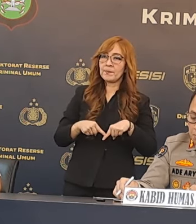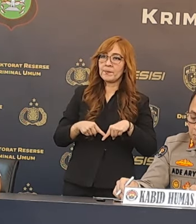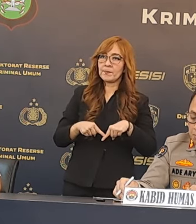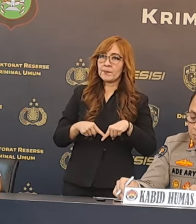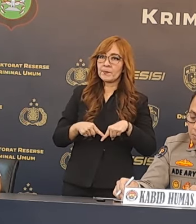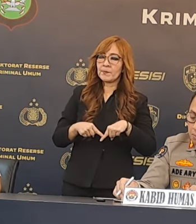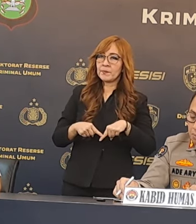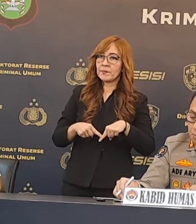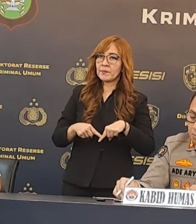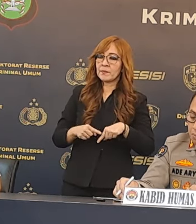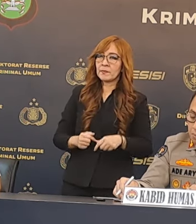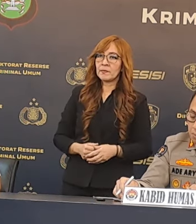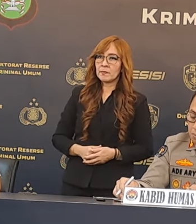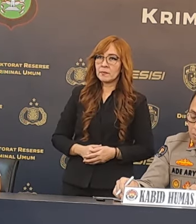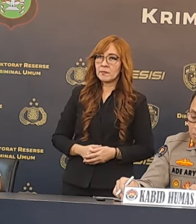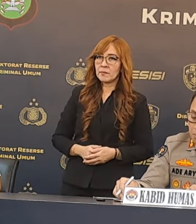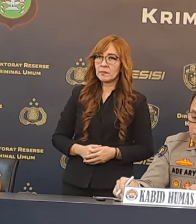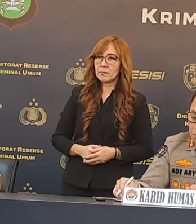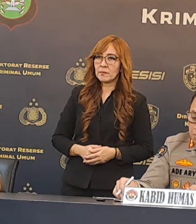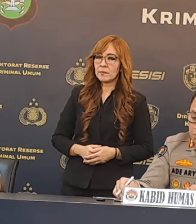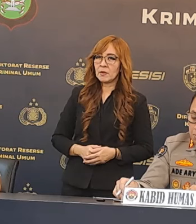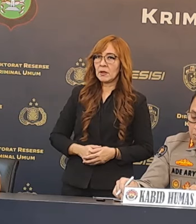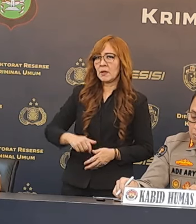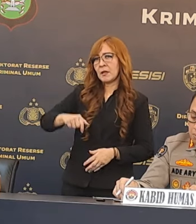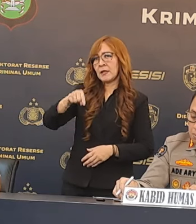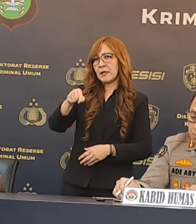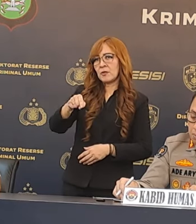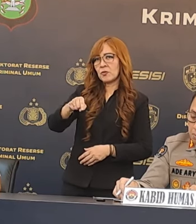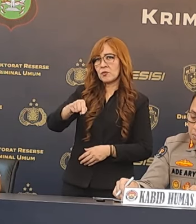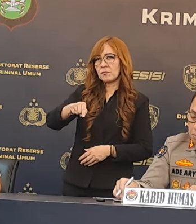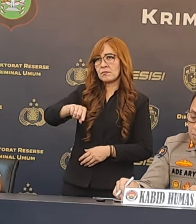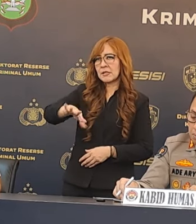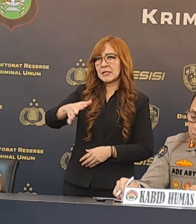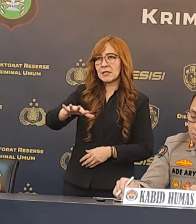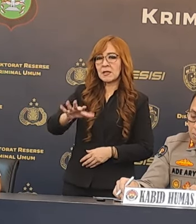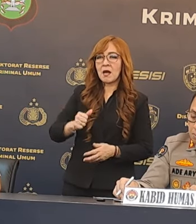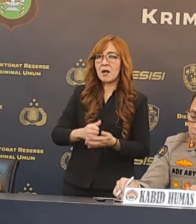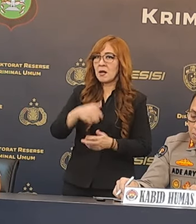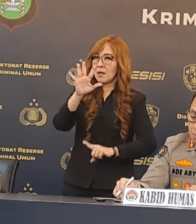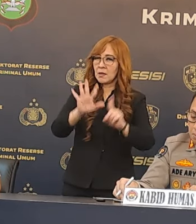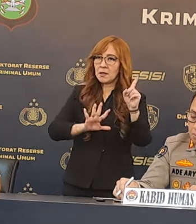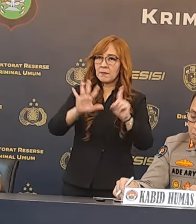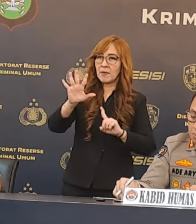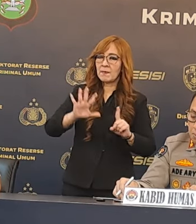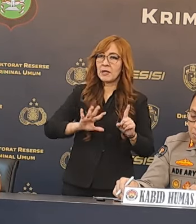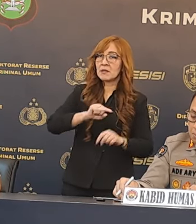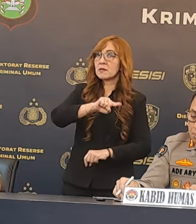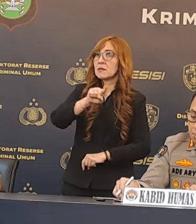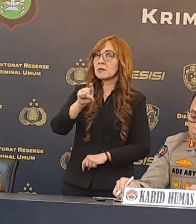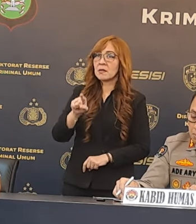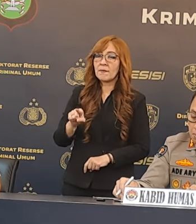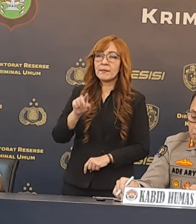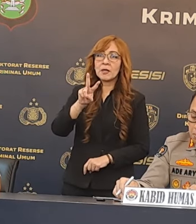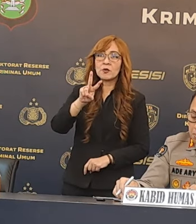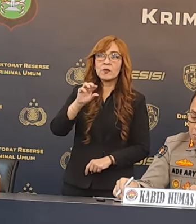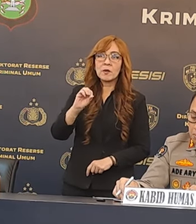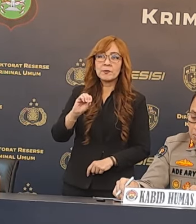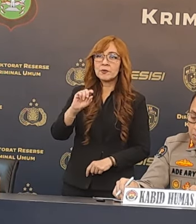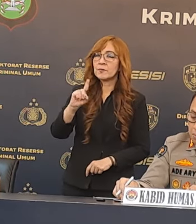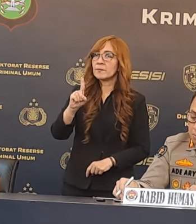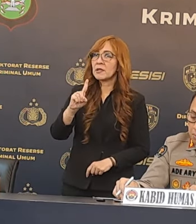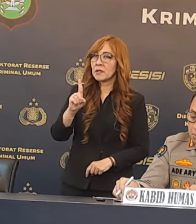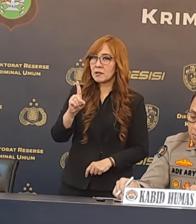Hal tersebut dilaksanakan sekitar 15 sampai 20 menit.